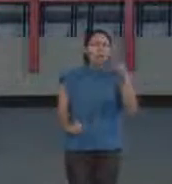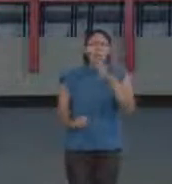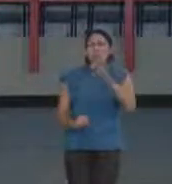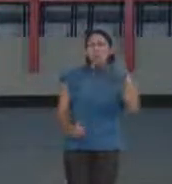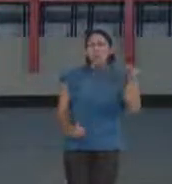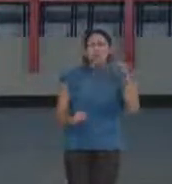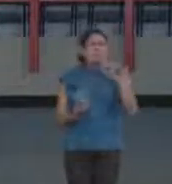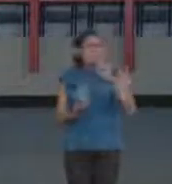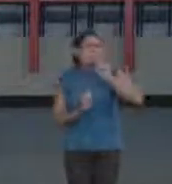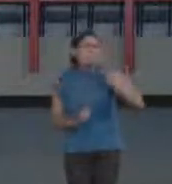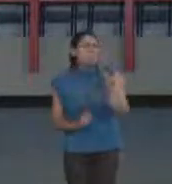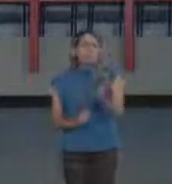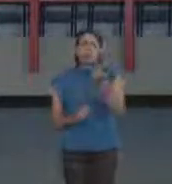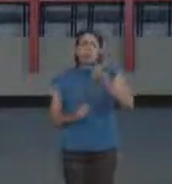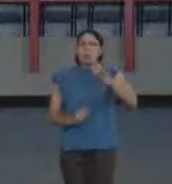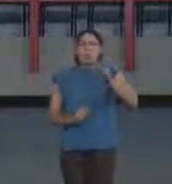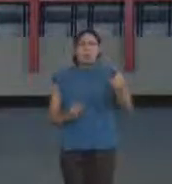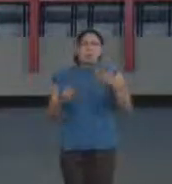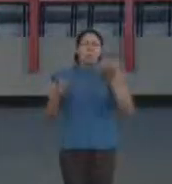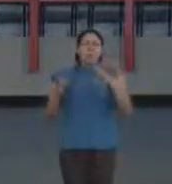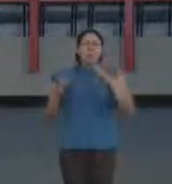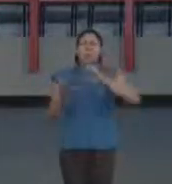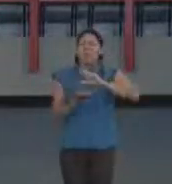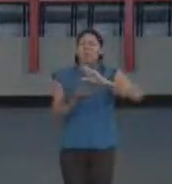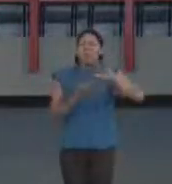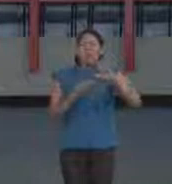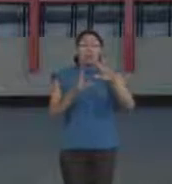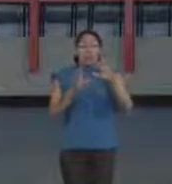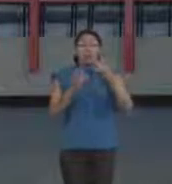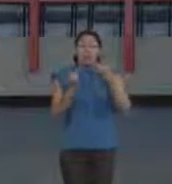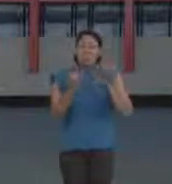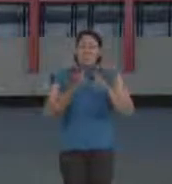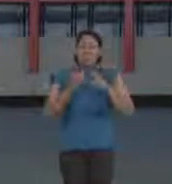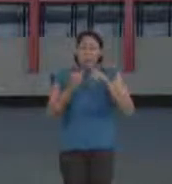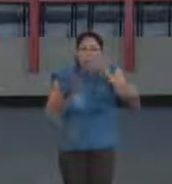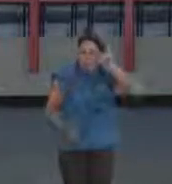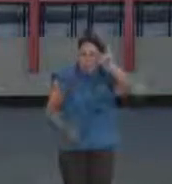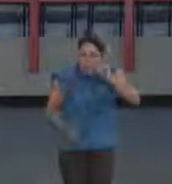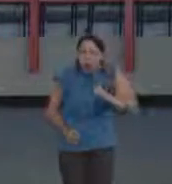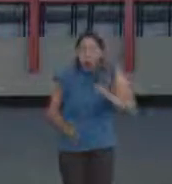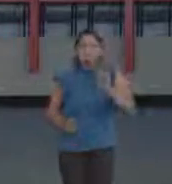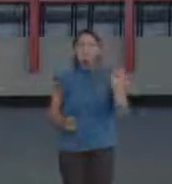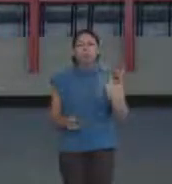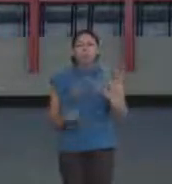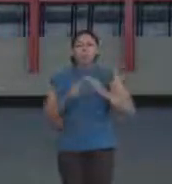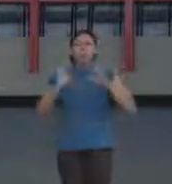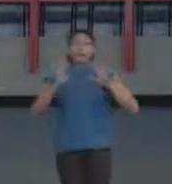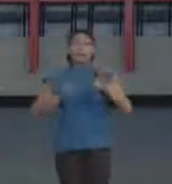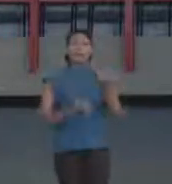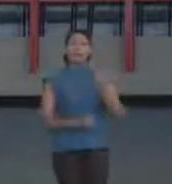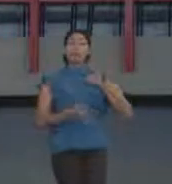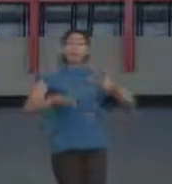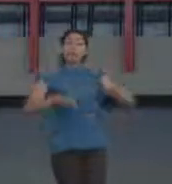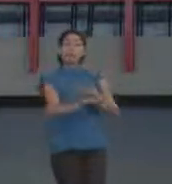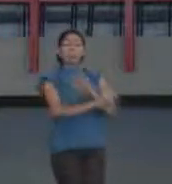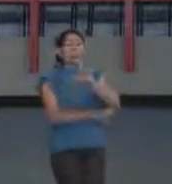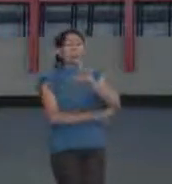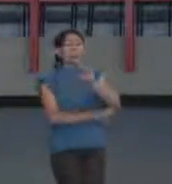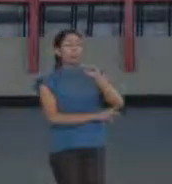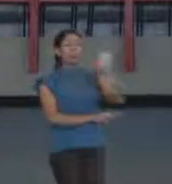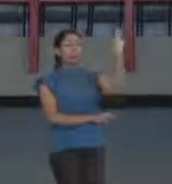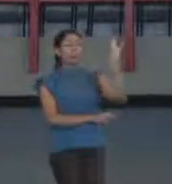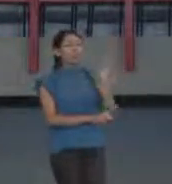ser 500, podiam ser 1.000, podia ser 1 milhão de carros que passasse lá. Porque ele não tinha dado as porcentagens. Se ele tinha dado